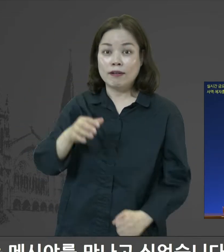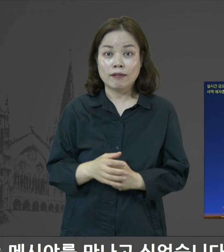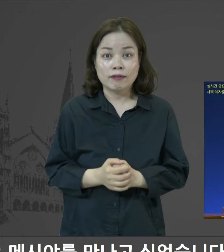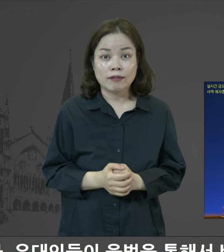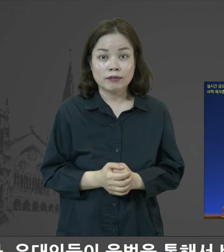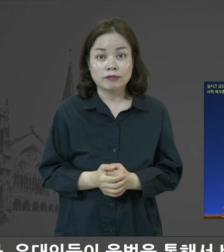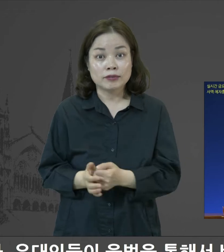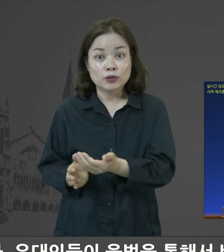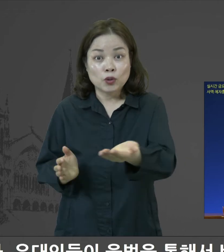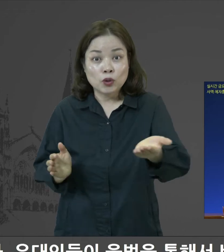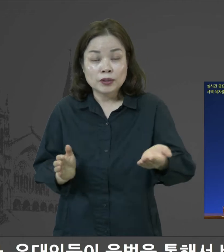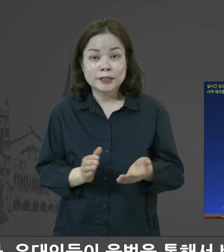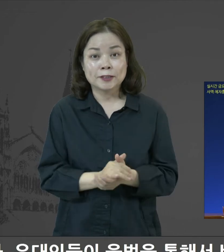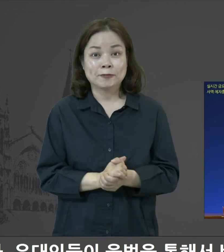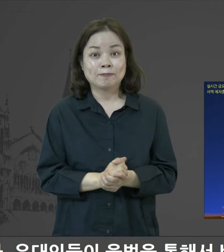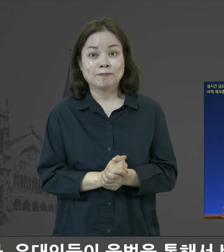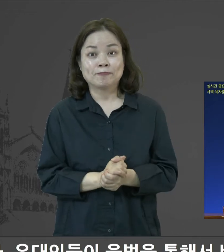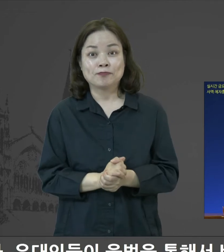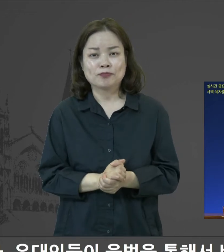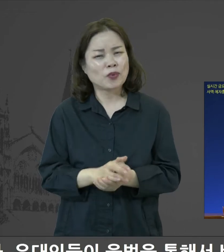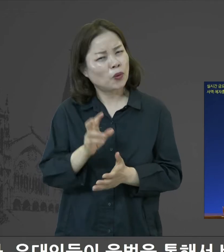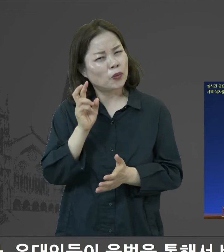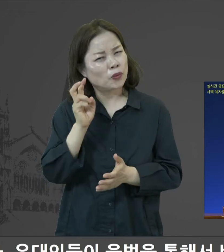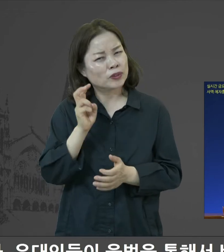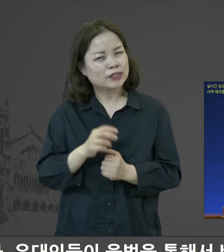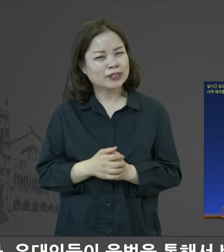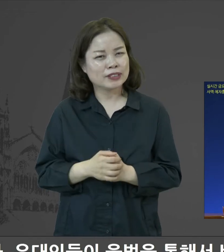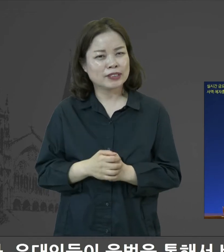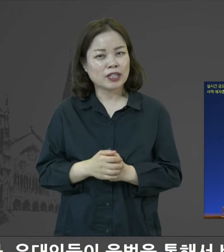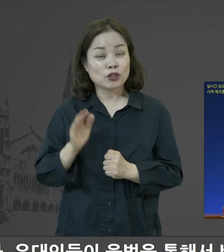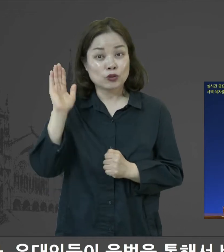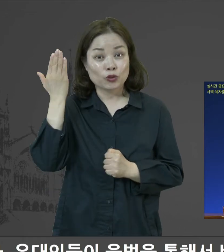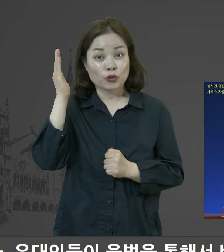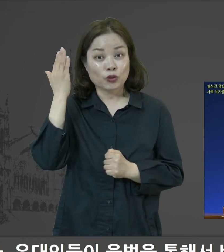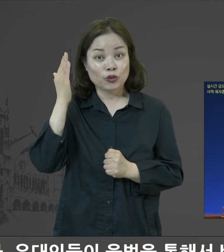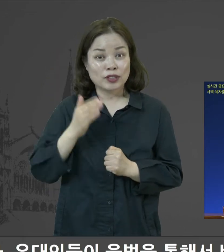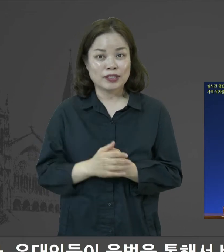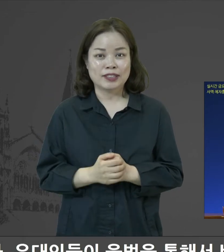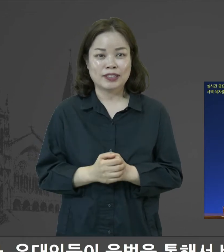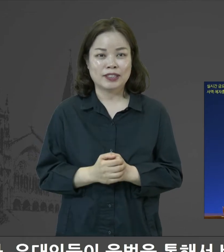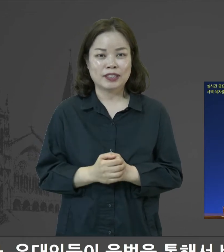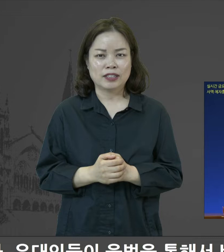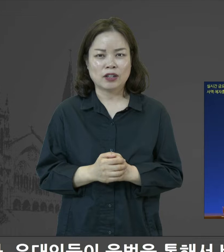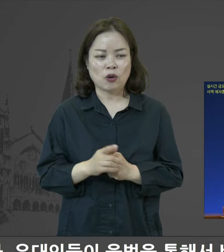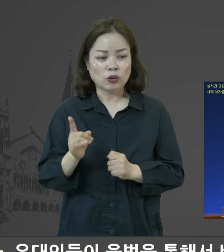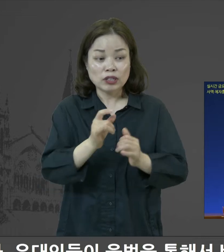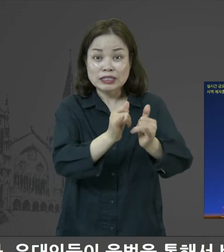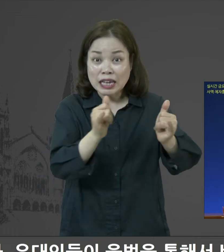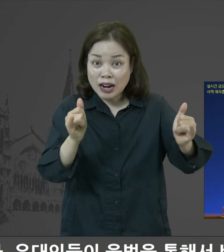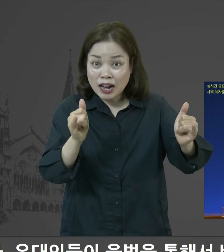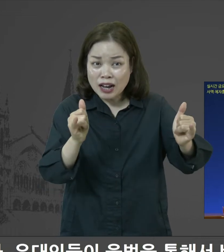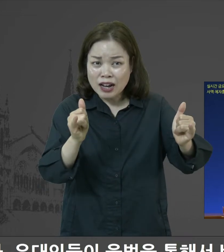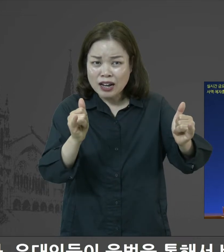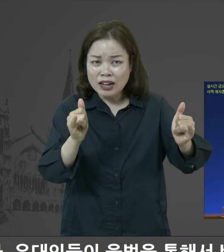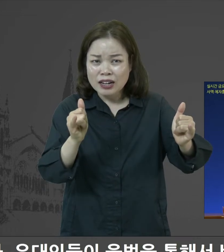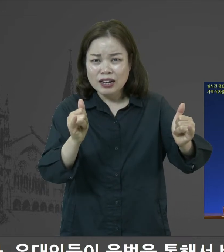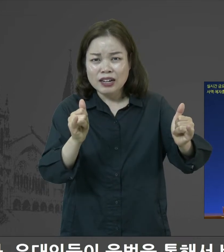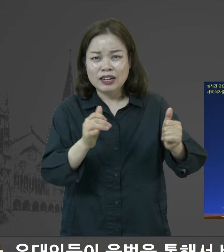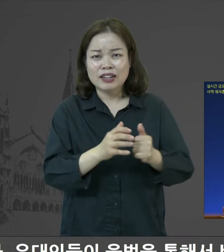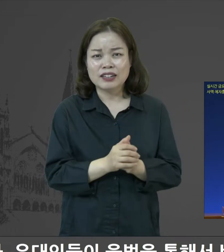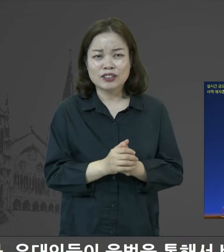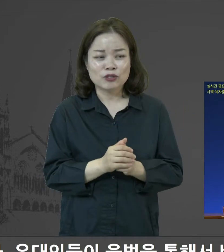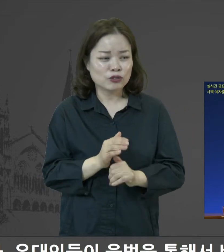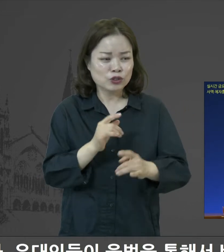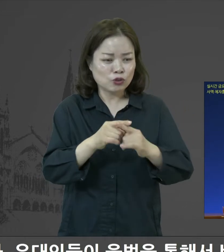여러분, 혹시 요즘에 어떤 사람하고 야,